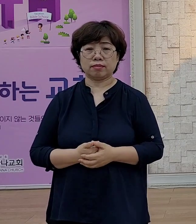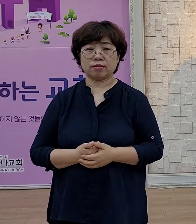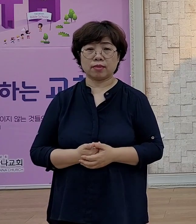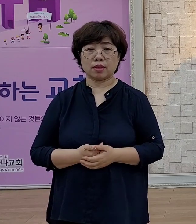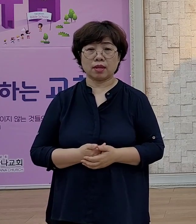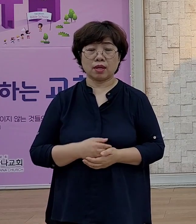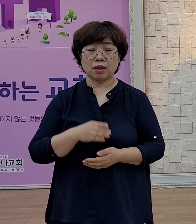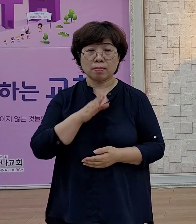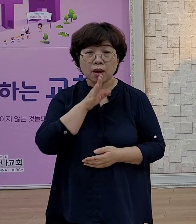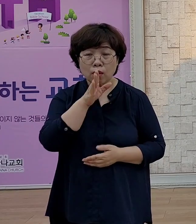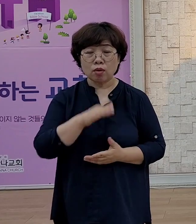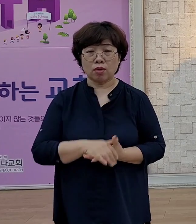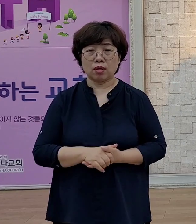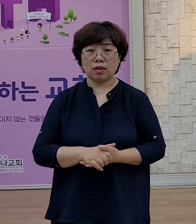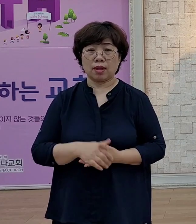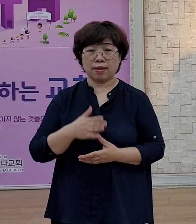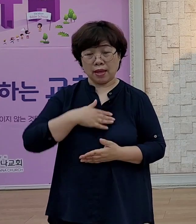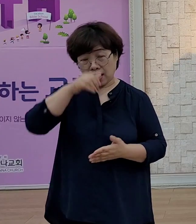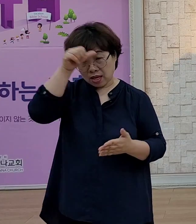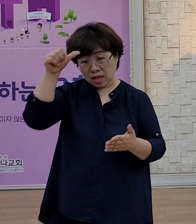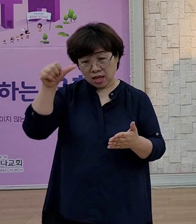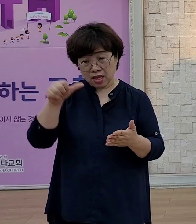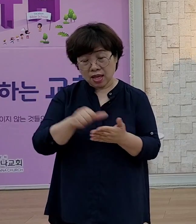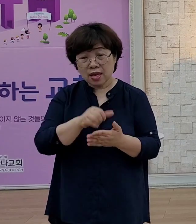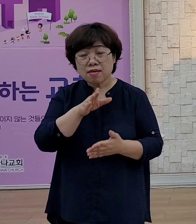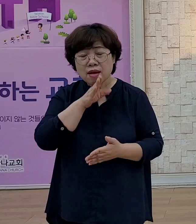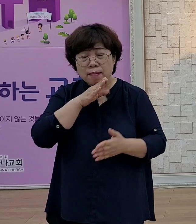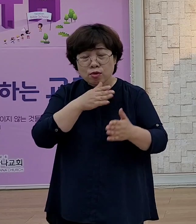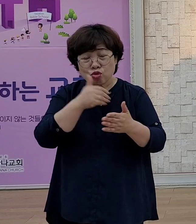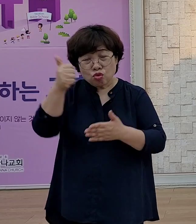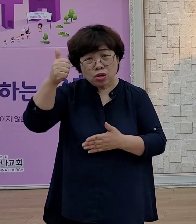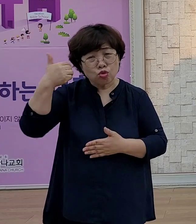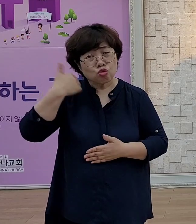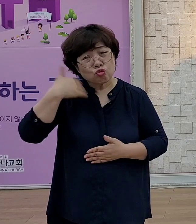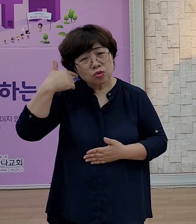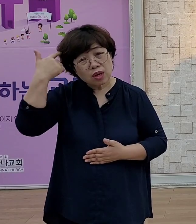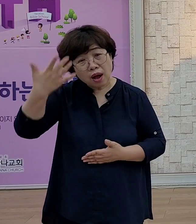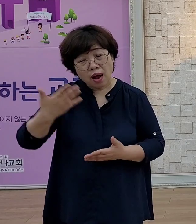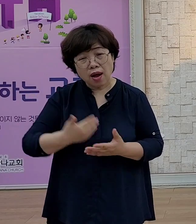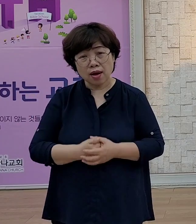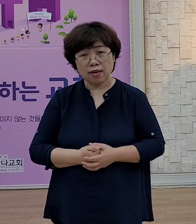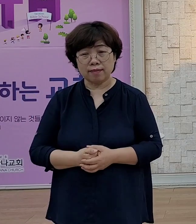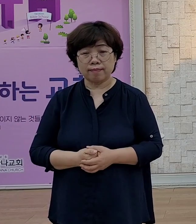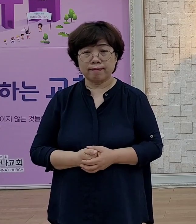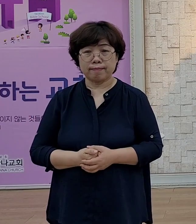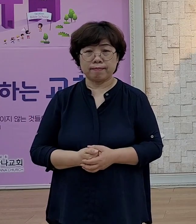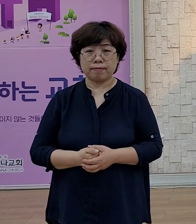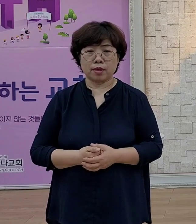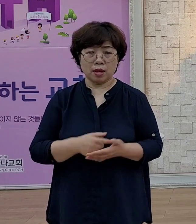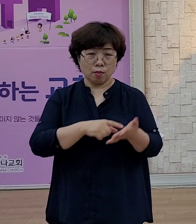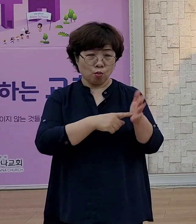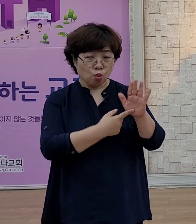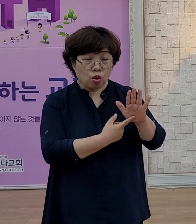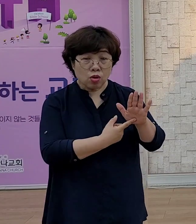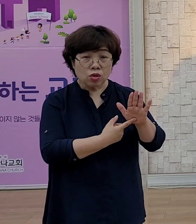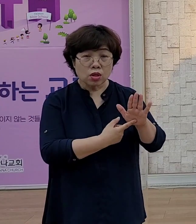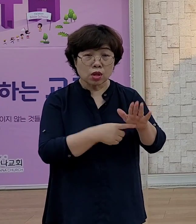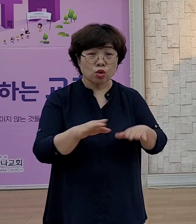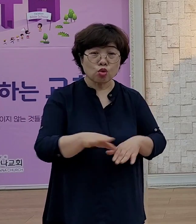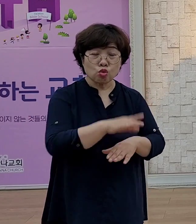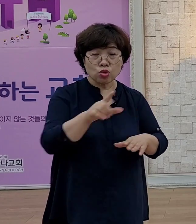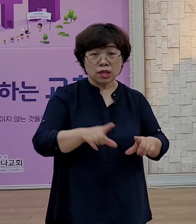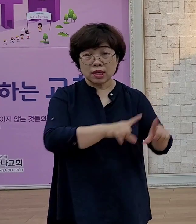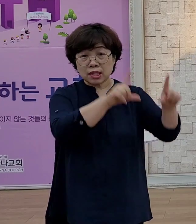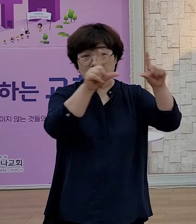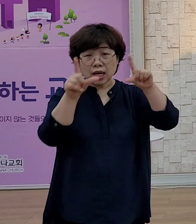이것이 바로 내 인생의 진짜 주인이 누구인가, 이것을 보여주는 우리